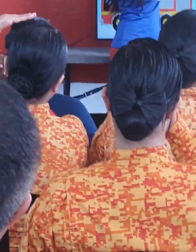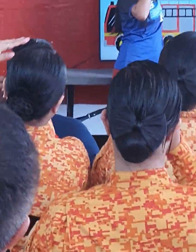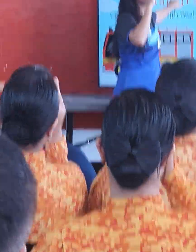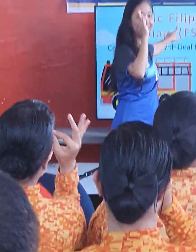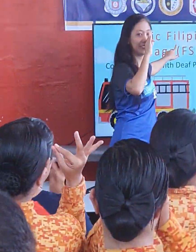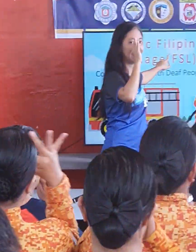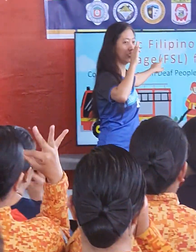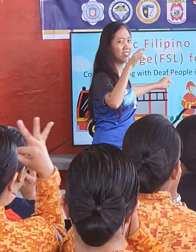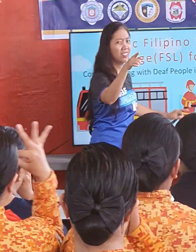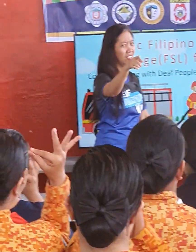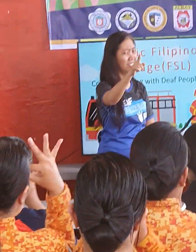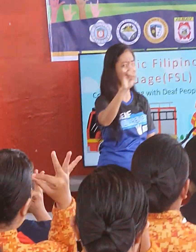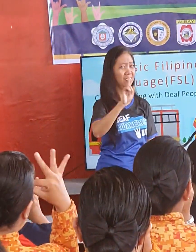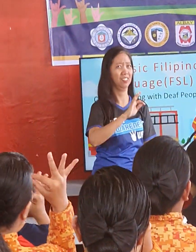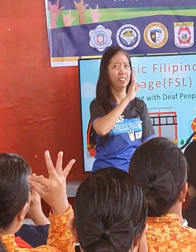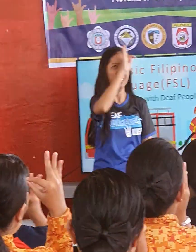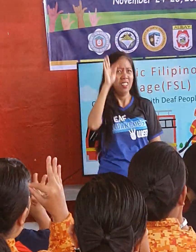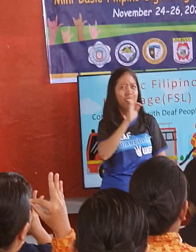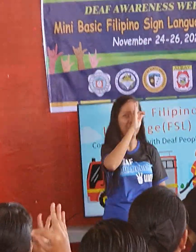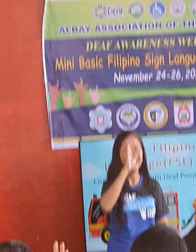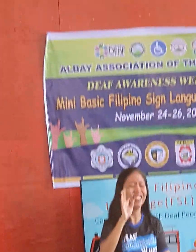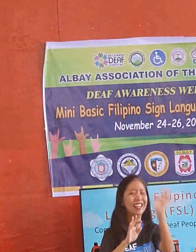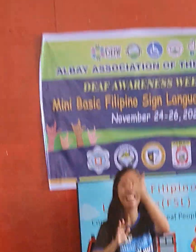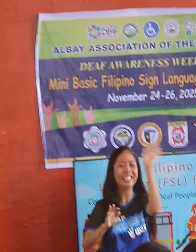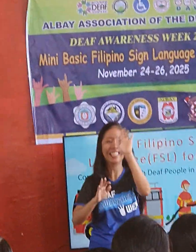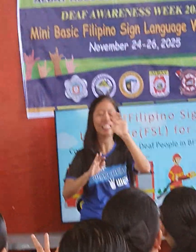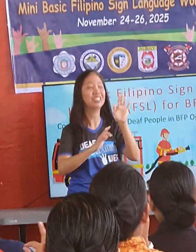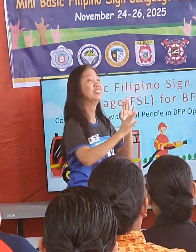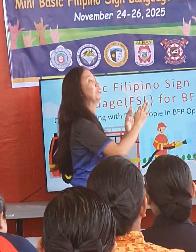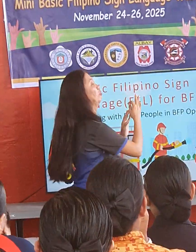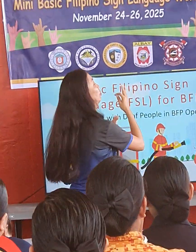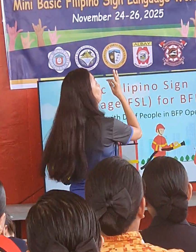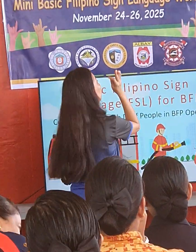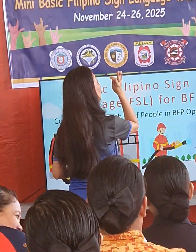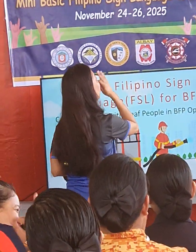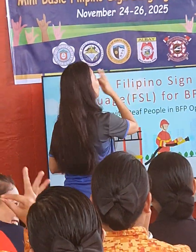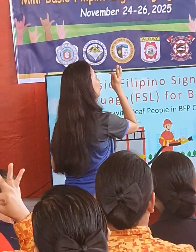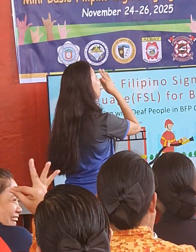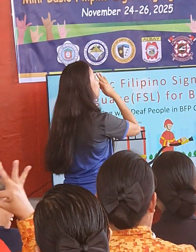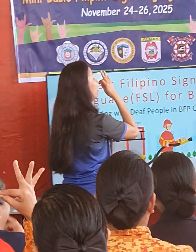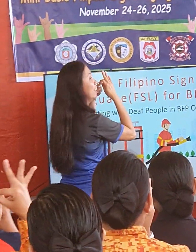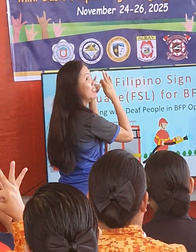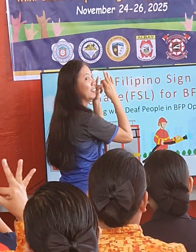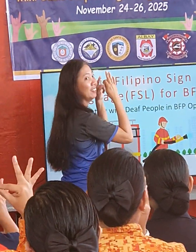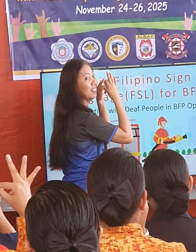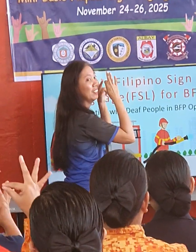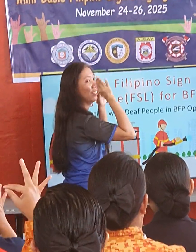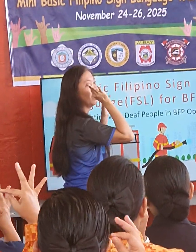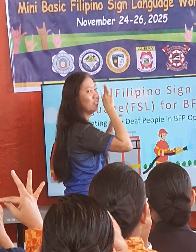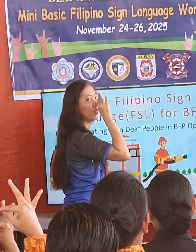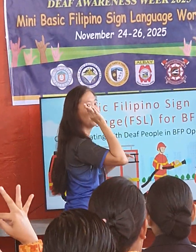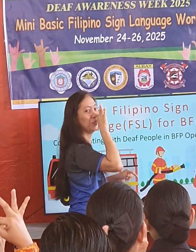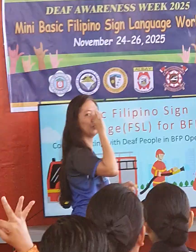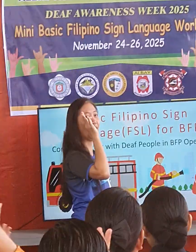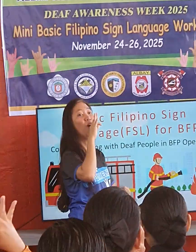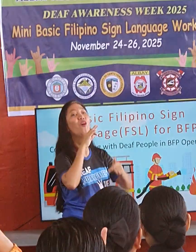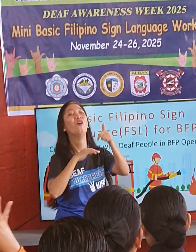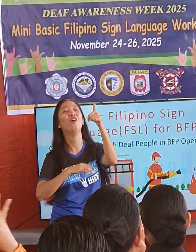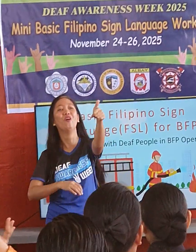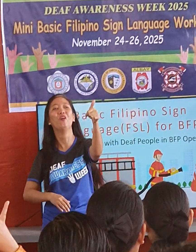Filipino. Mali, hindi ganito. Papasok po, papasok, hindi palabas.